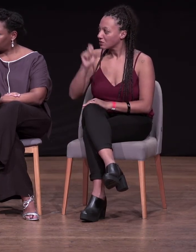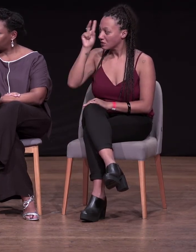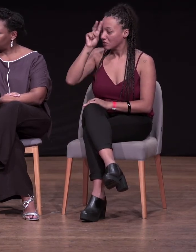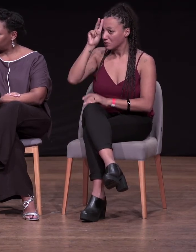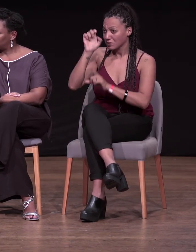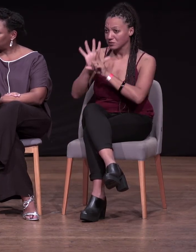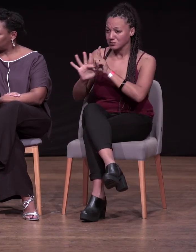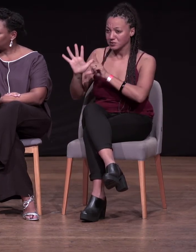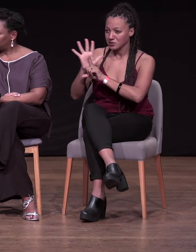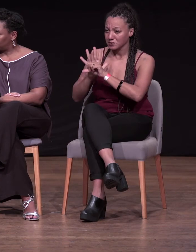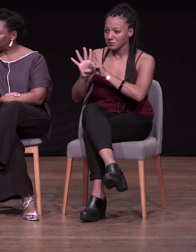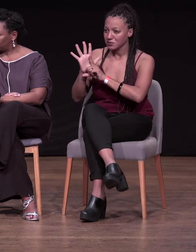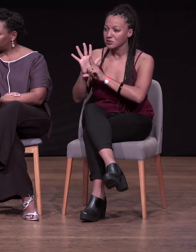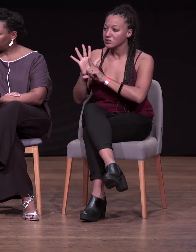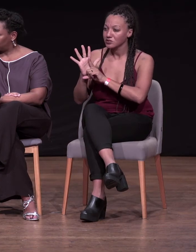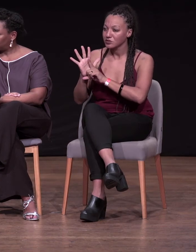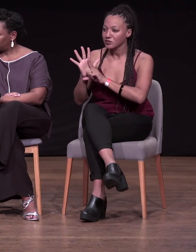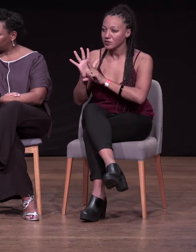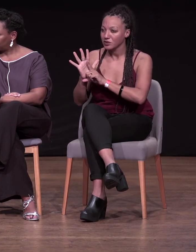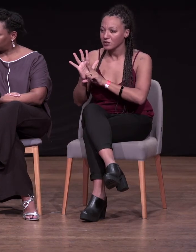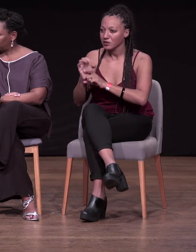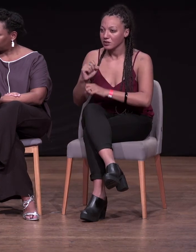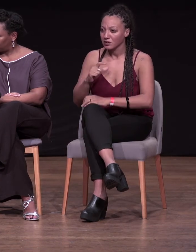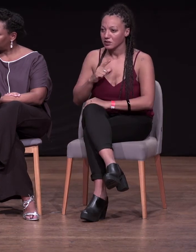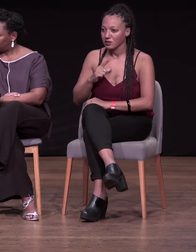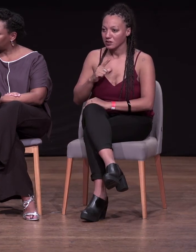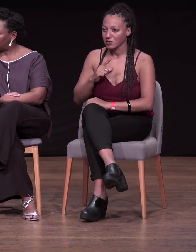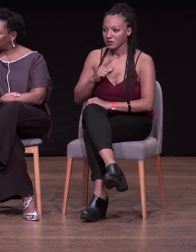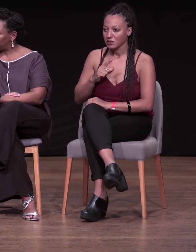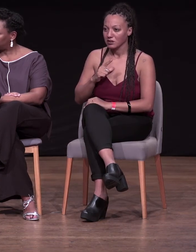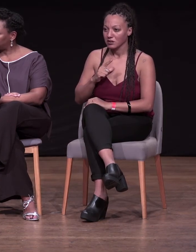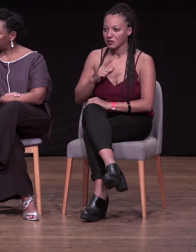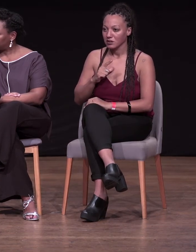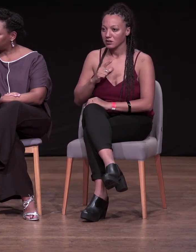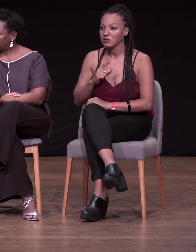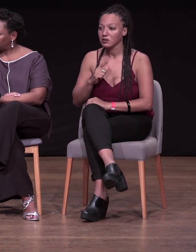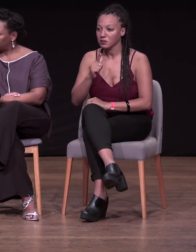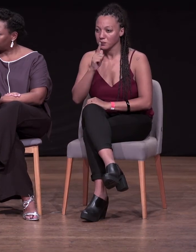imagem, né, da foto do Mapplethorpe, que é o pau e a arma, não é isso?